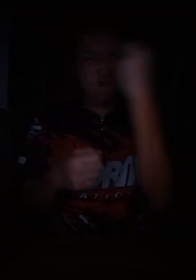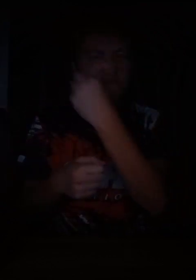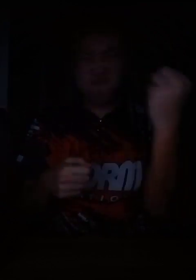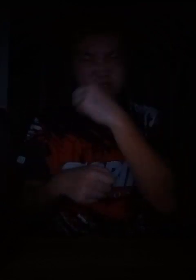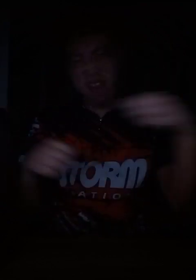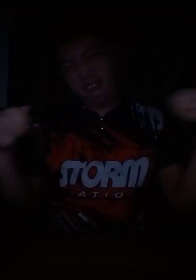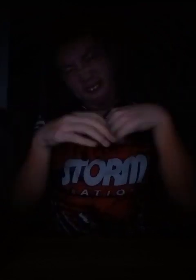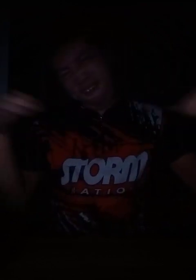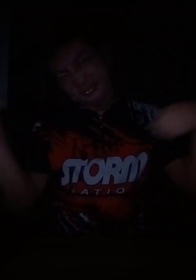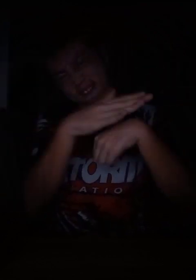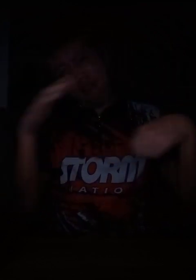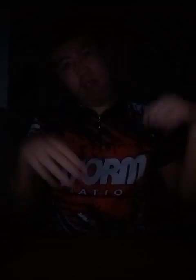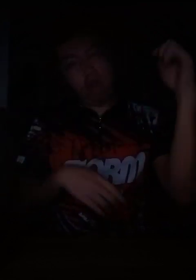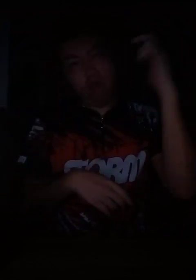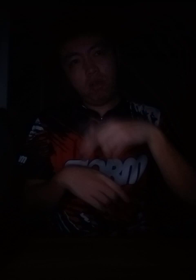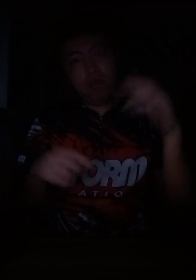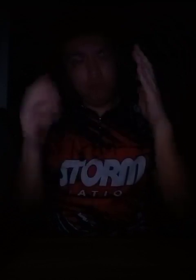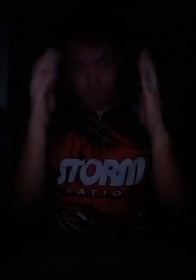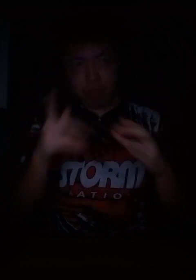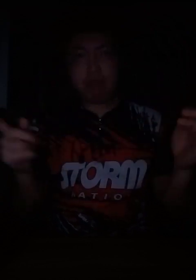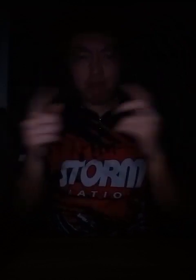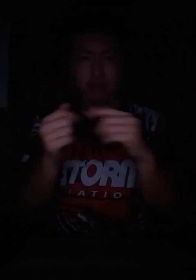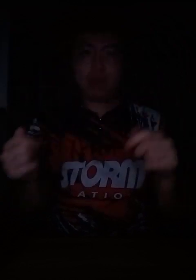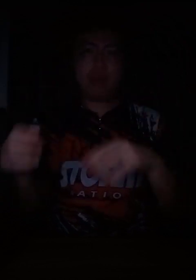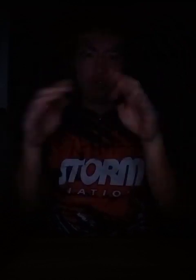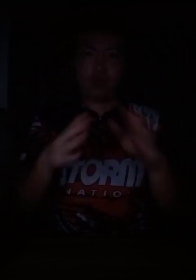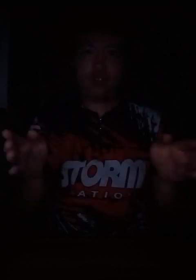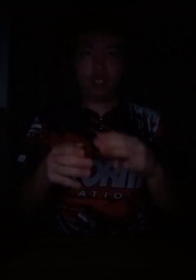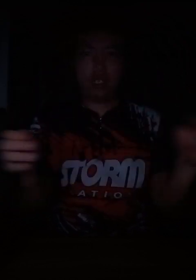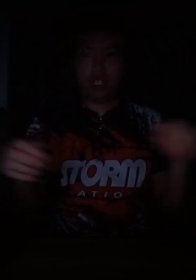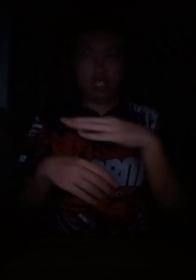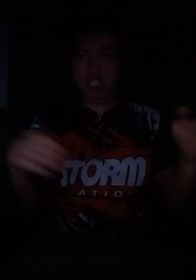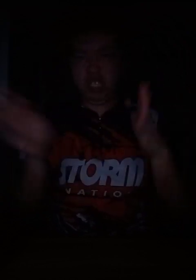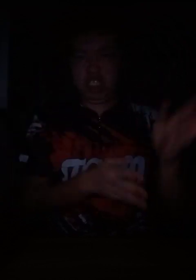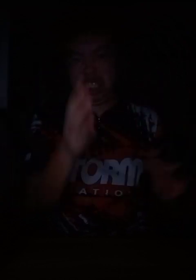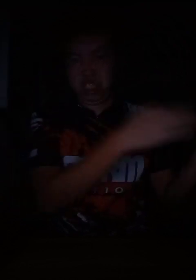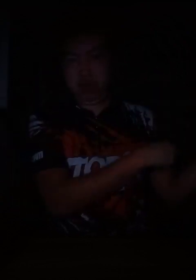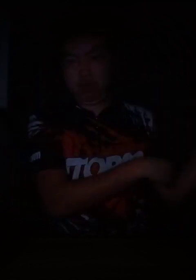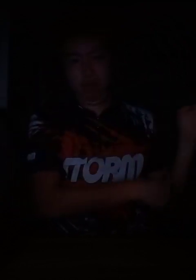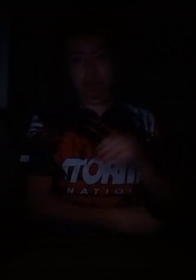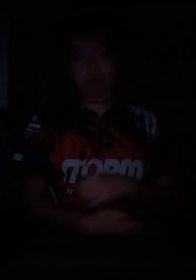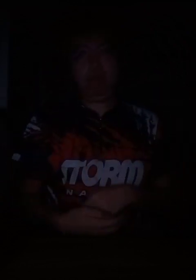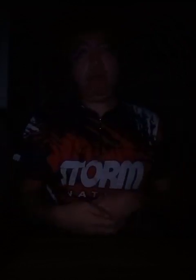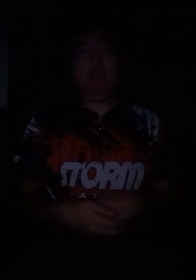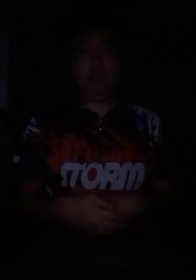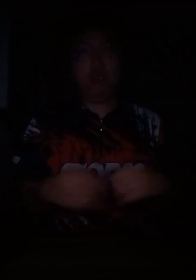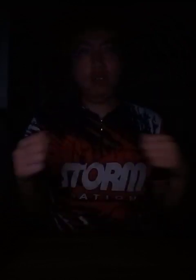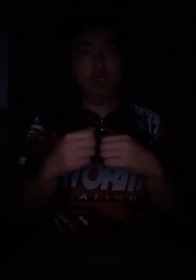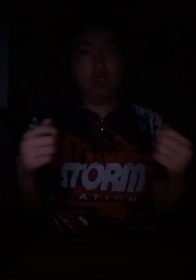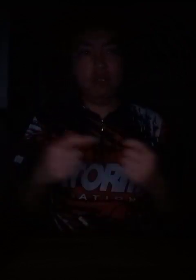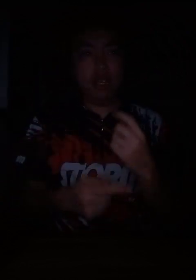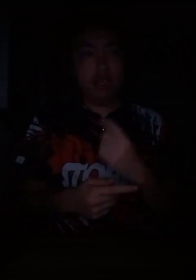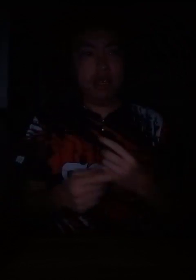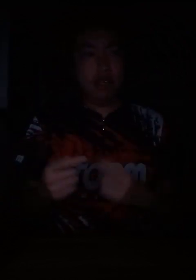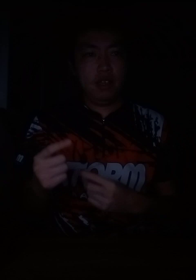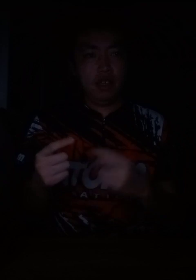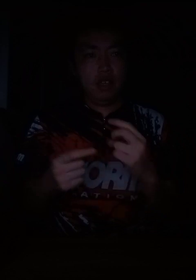때리다 의식을 잃은 피해자를 그대로 두고 현장에서 달아났습니다. 폭행을 당한 피해자는 이곳에서 의식을 잃고